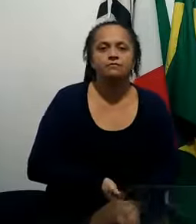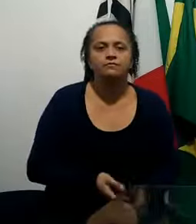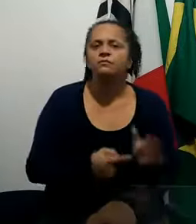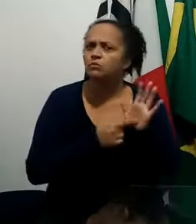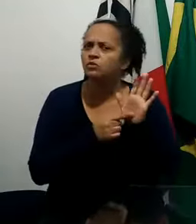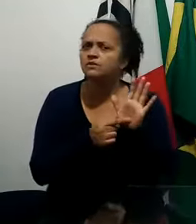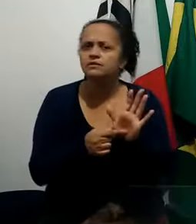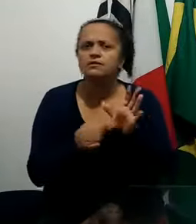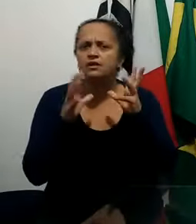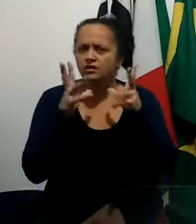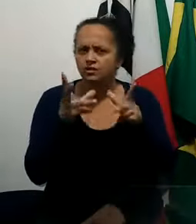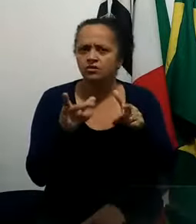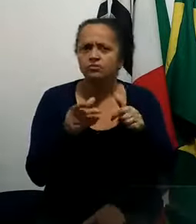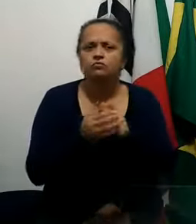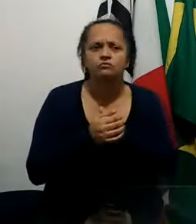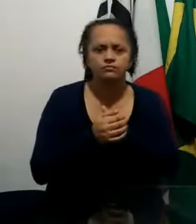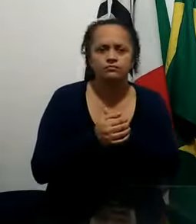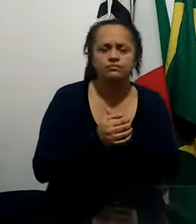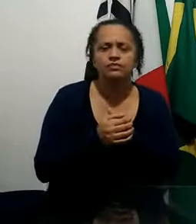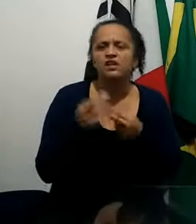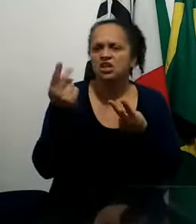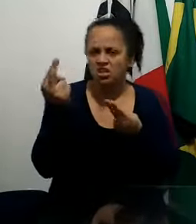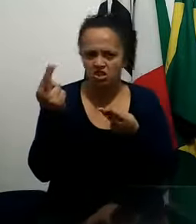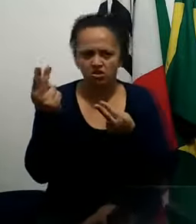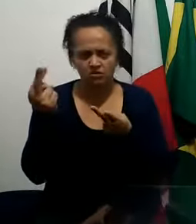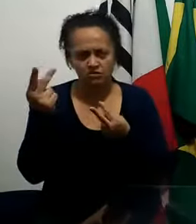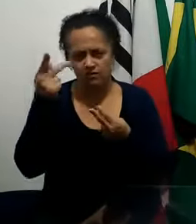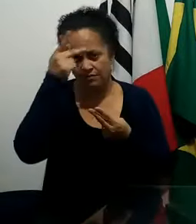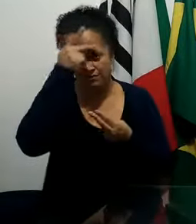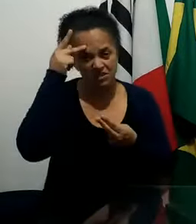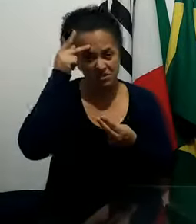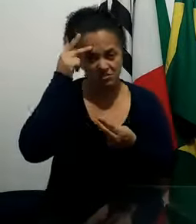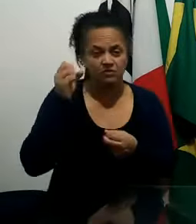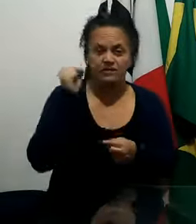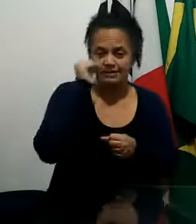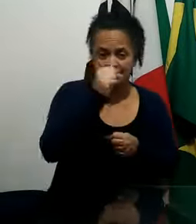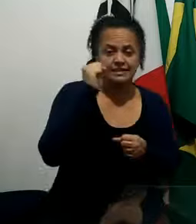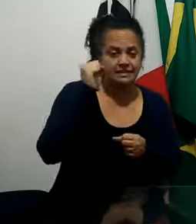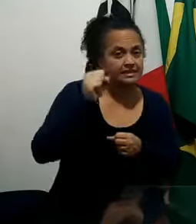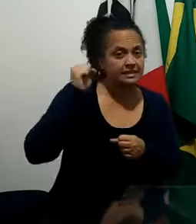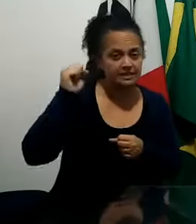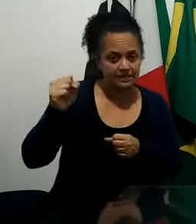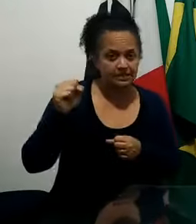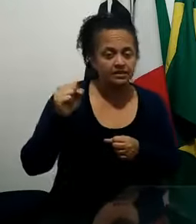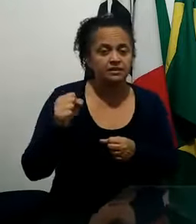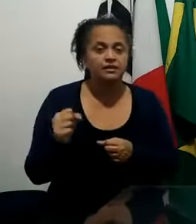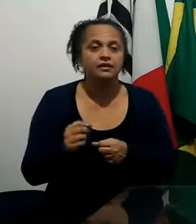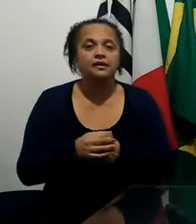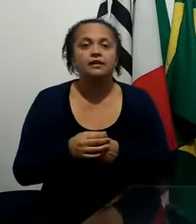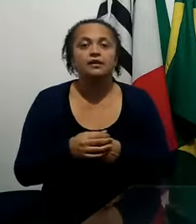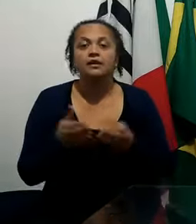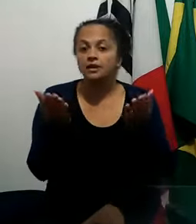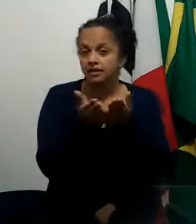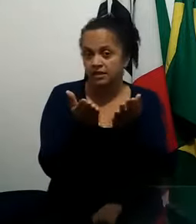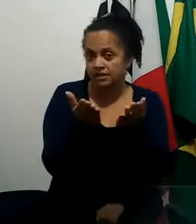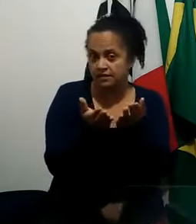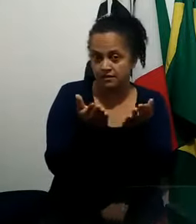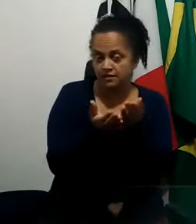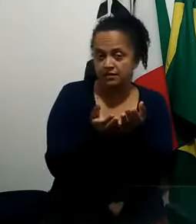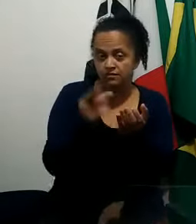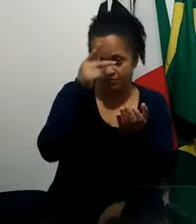Por quê? Porque assim como os assassinos dos mártires mataram os cristãos que não quiseram adorar